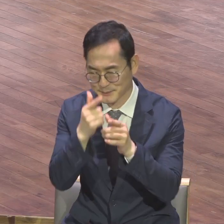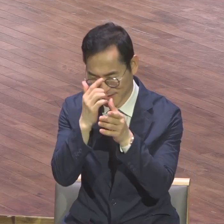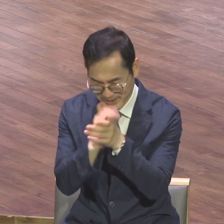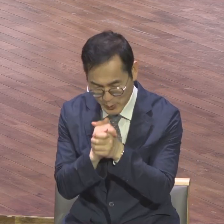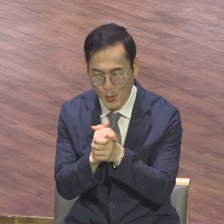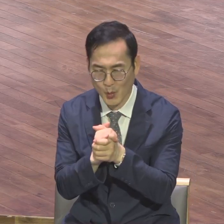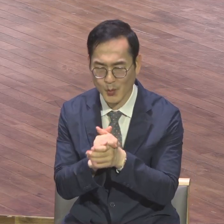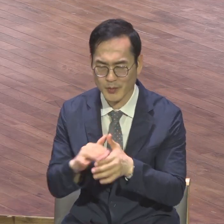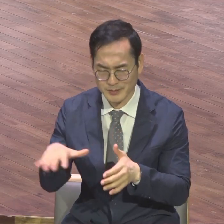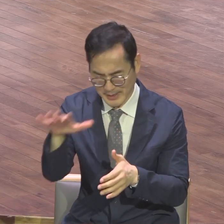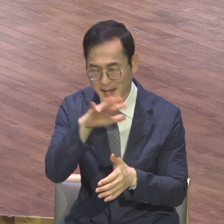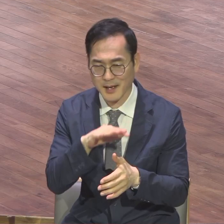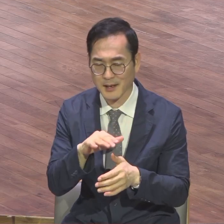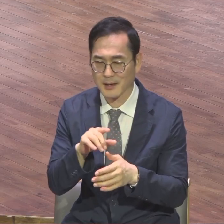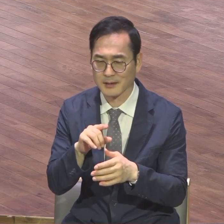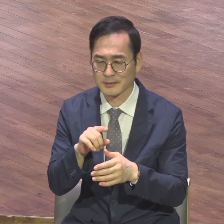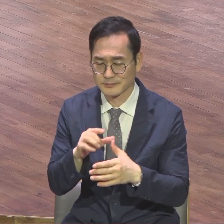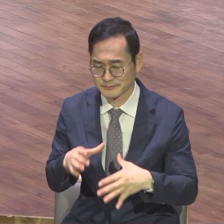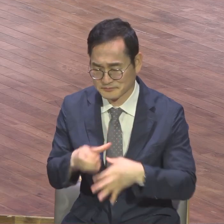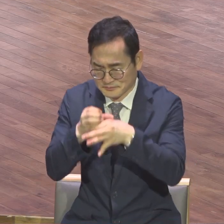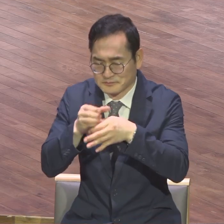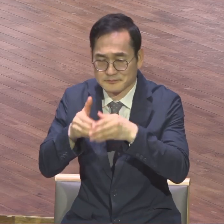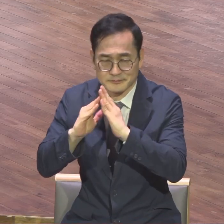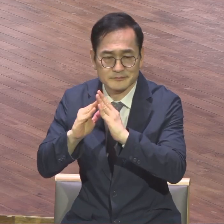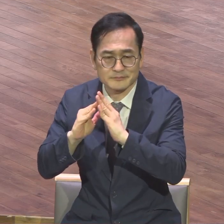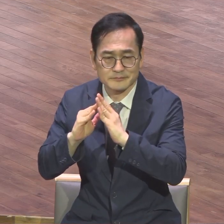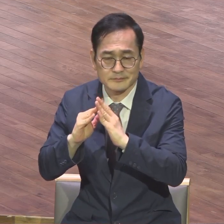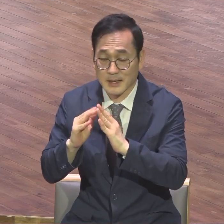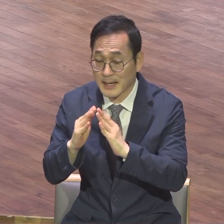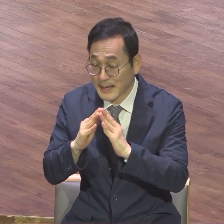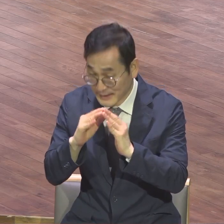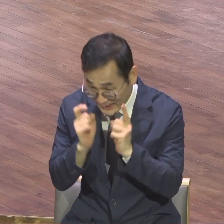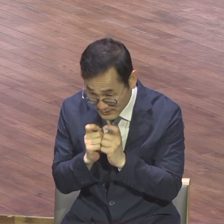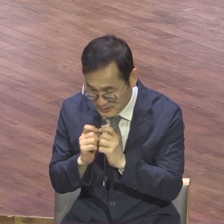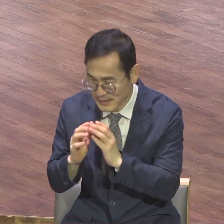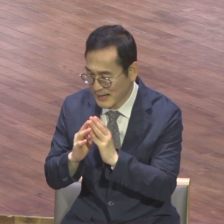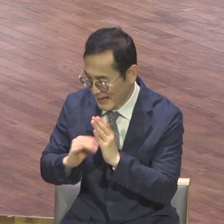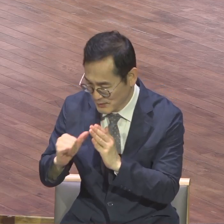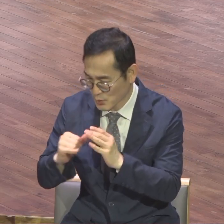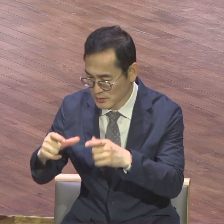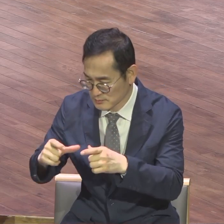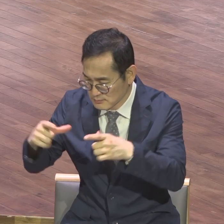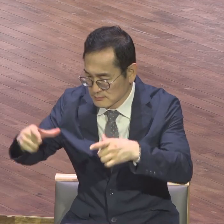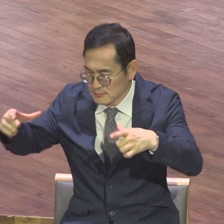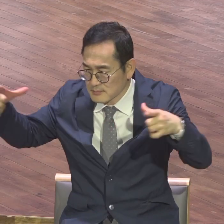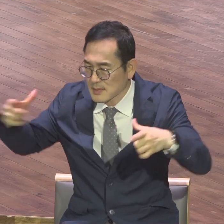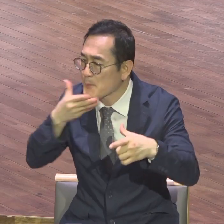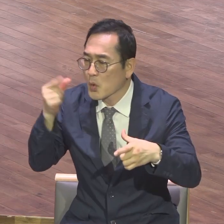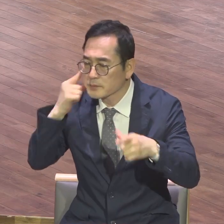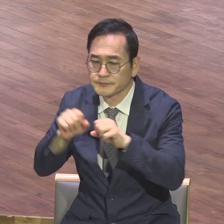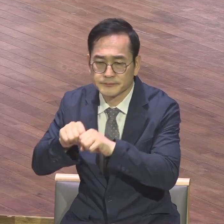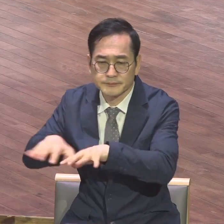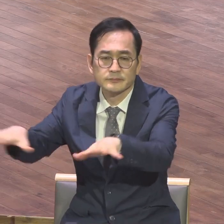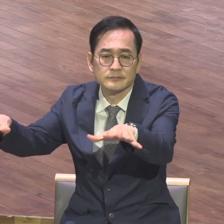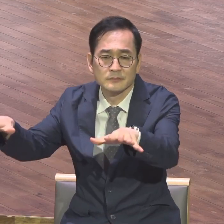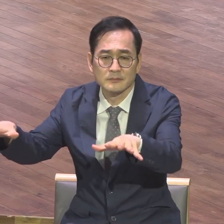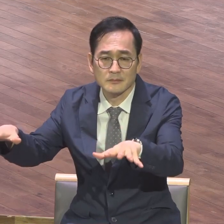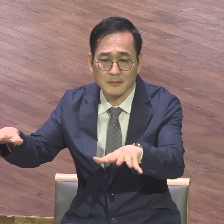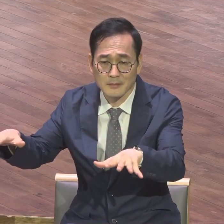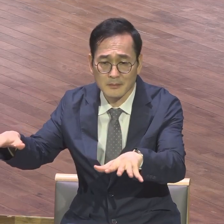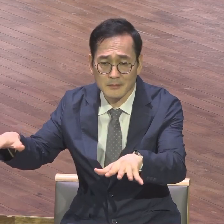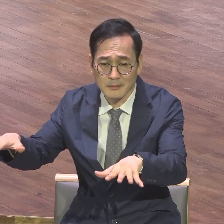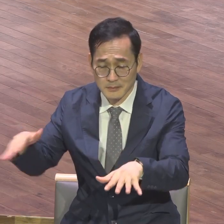들어있죠. 연쇄적으로 개인과 가문 지역으로 복음이 확산되는데 그래서 여러분이 정말